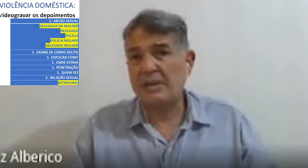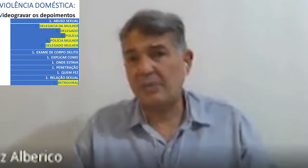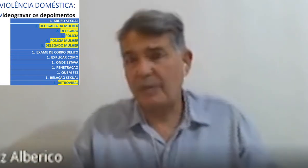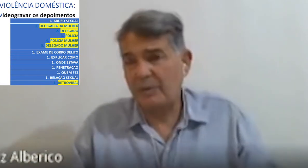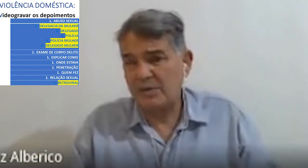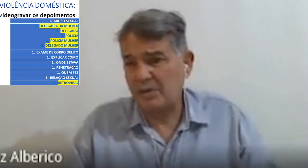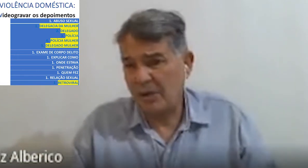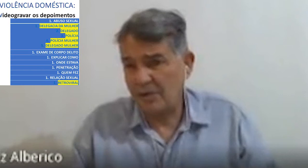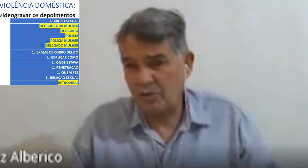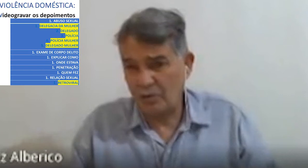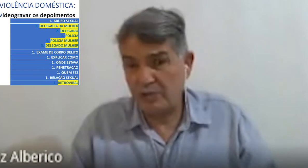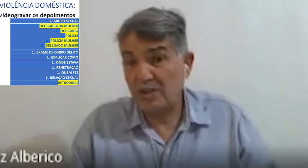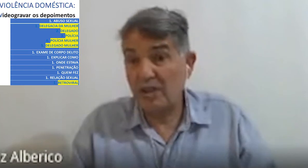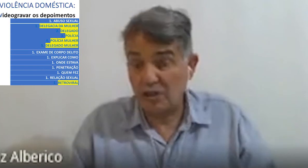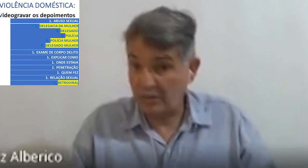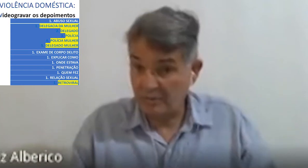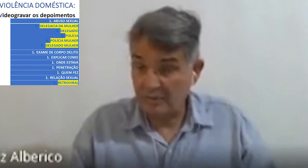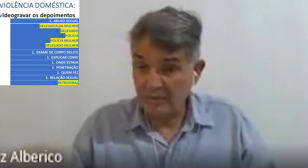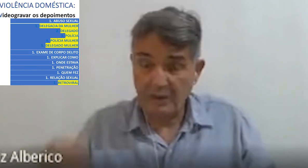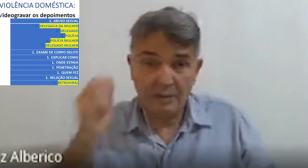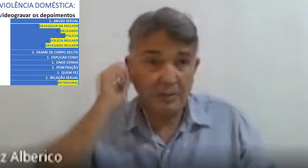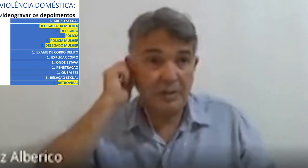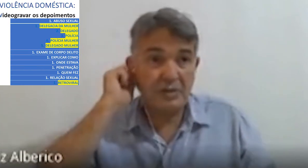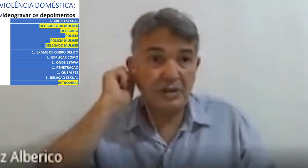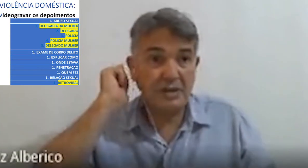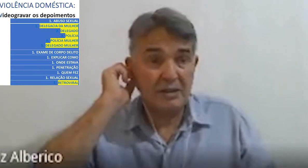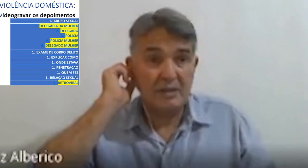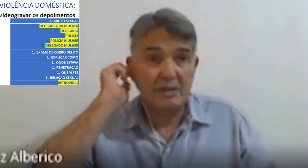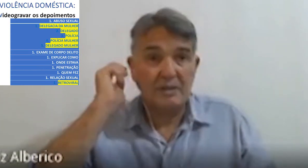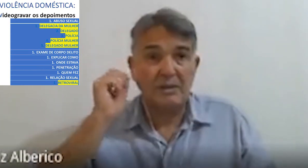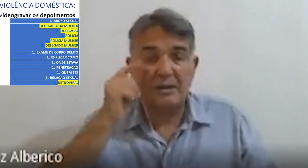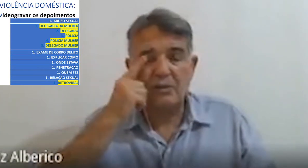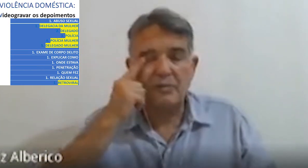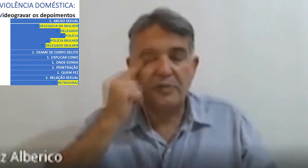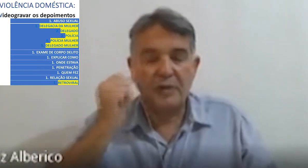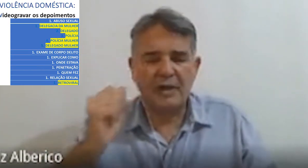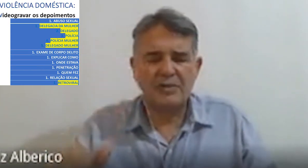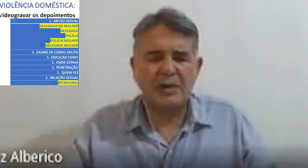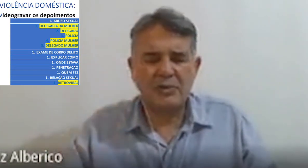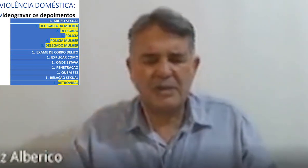exemplo, preconceito religioso de igreja, muitas vezes, como foi o caso de